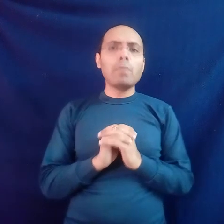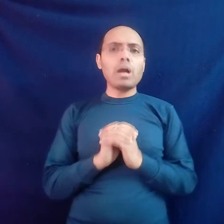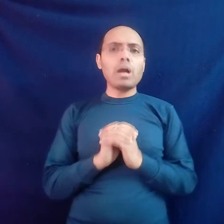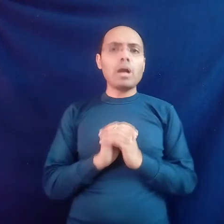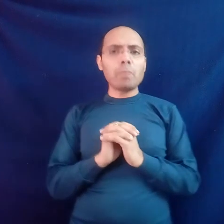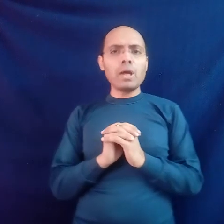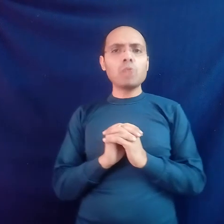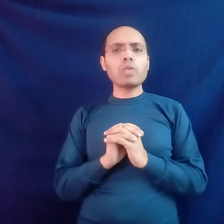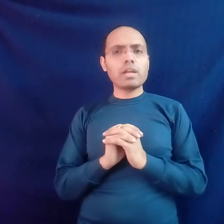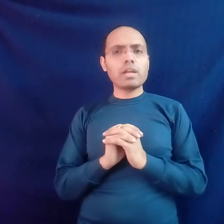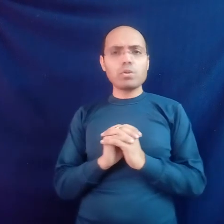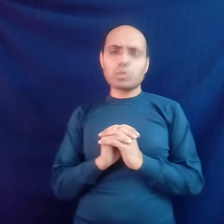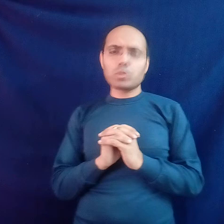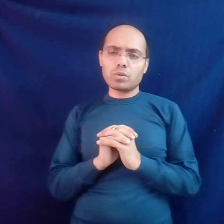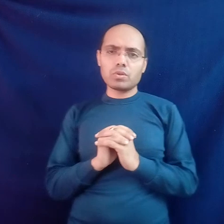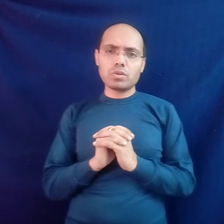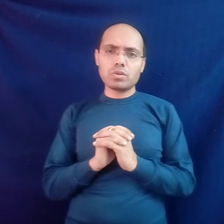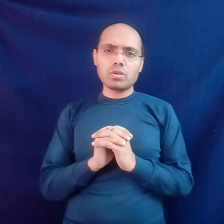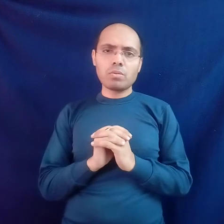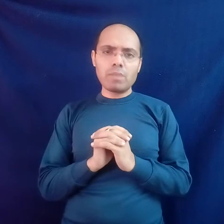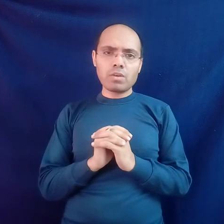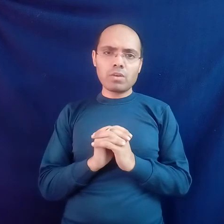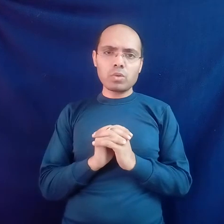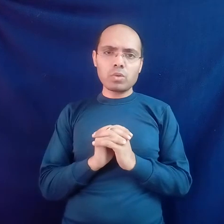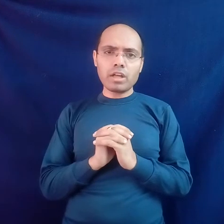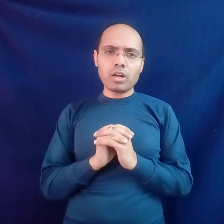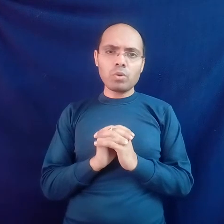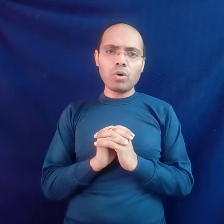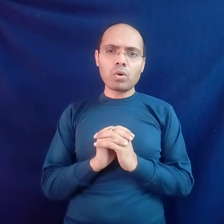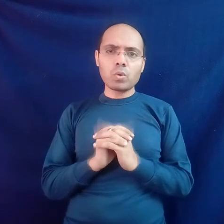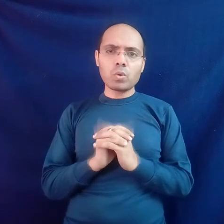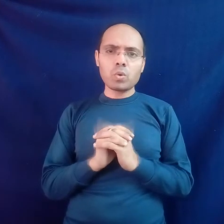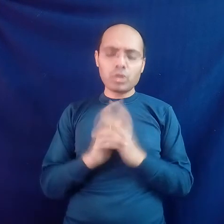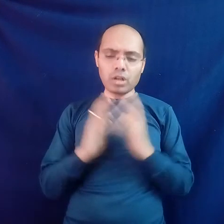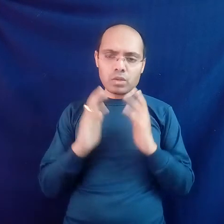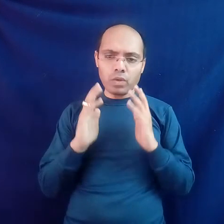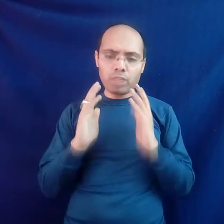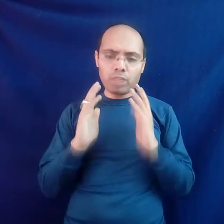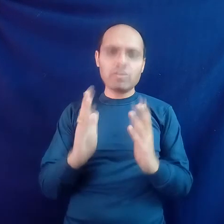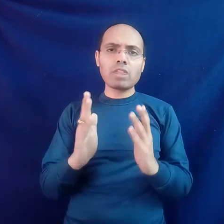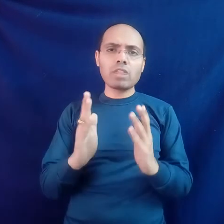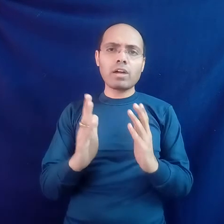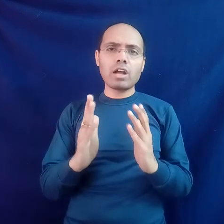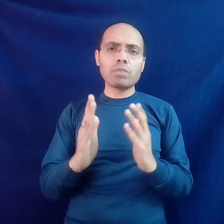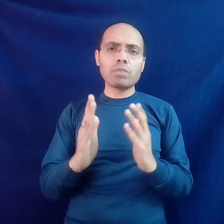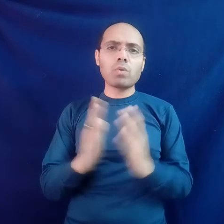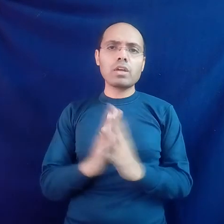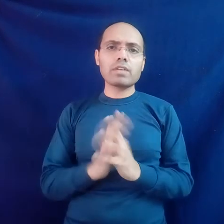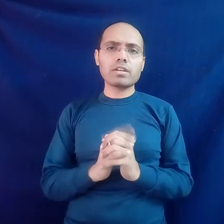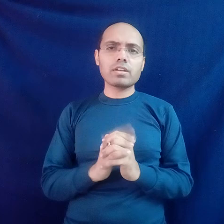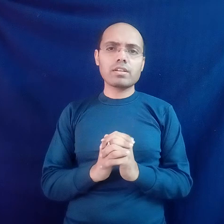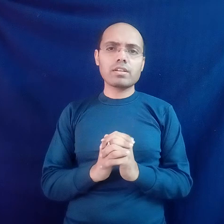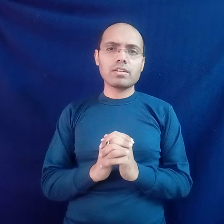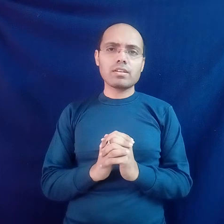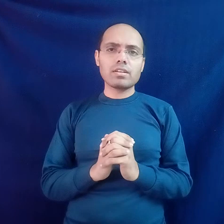मैं अपने अनुभव से कह रहा हूँ दोस्तों, मेरे खुद के अनुभव और खुद का जो एक्सपीरियंस रहा है आत्माओं को लेकर के।